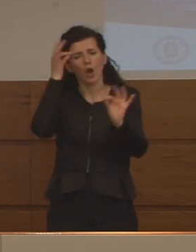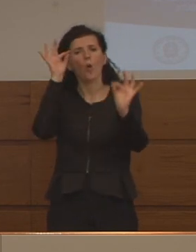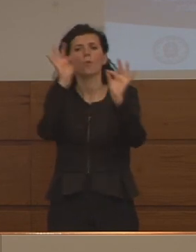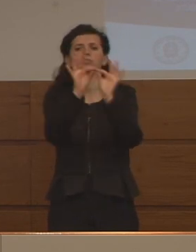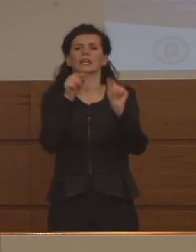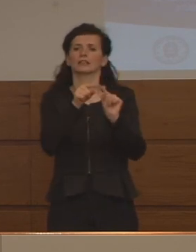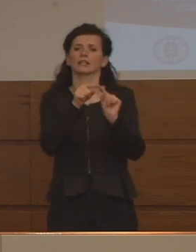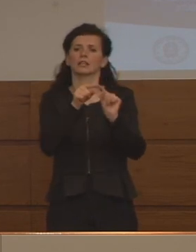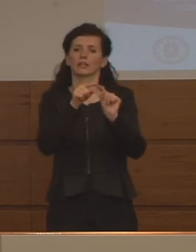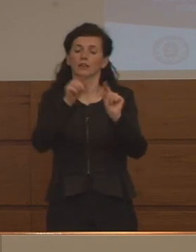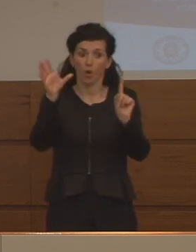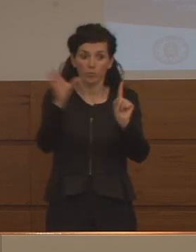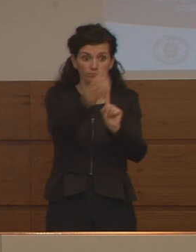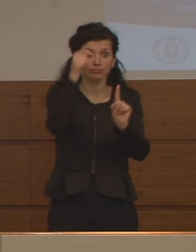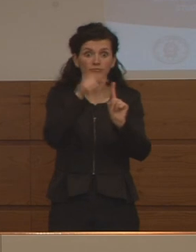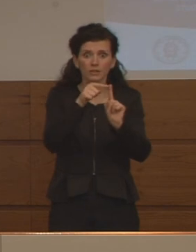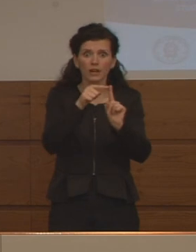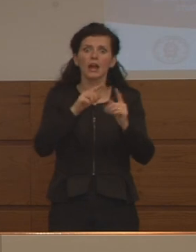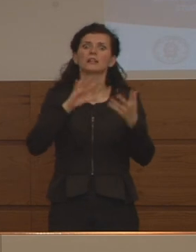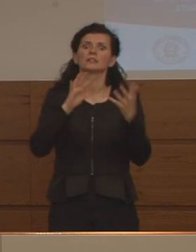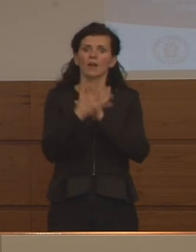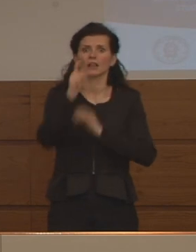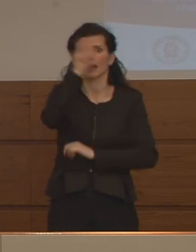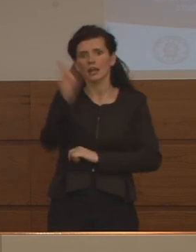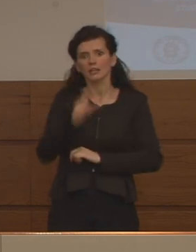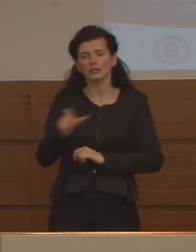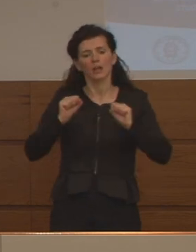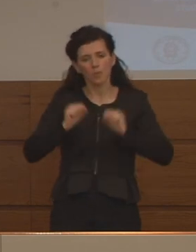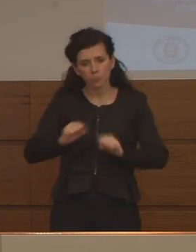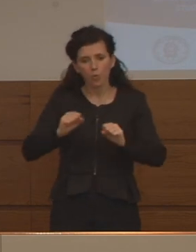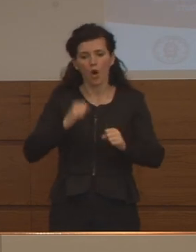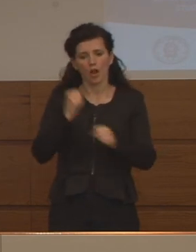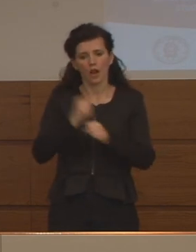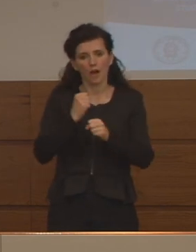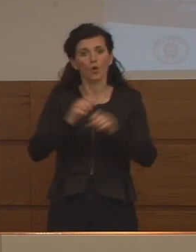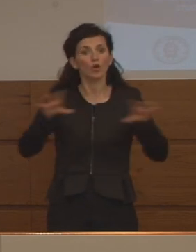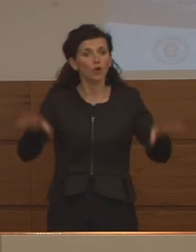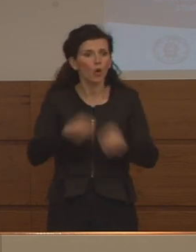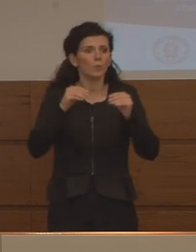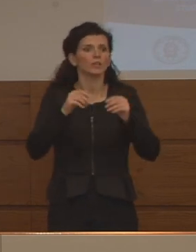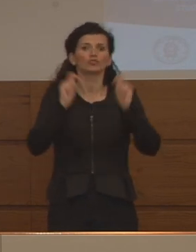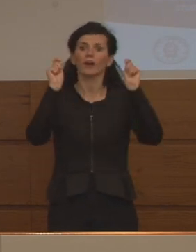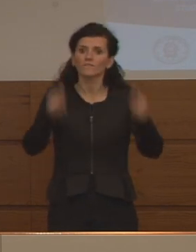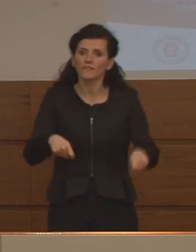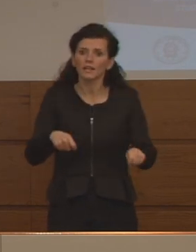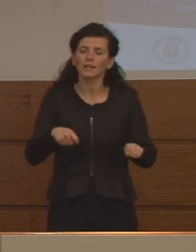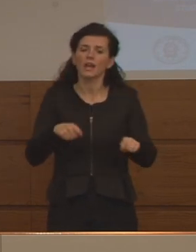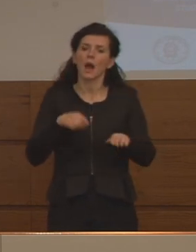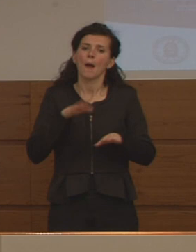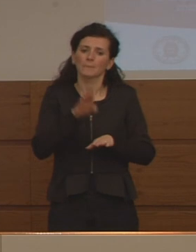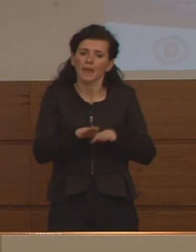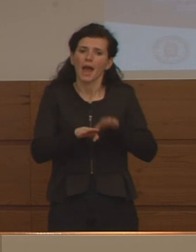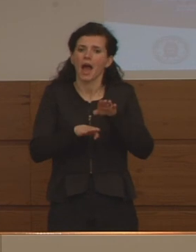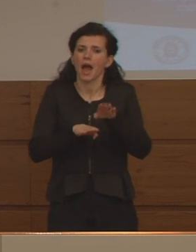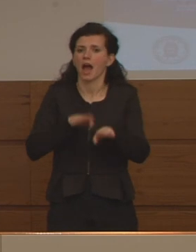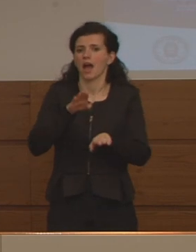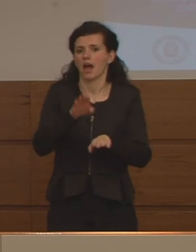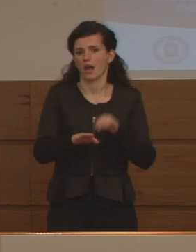una ripresa economica del paese graduale in funzione della